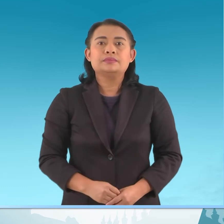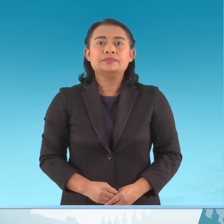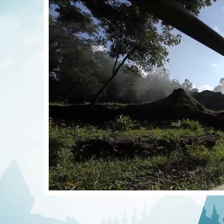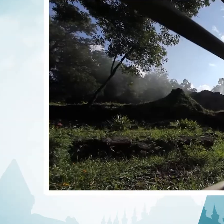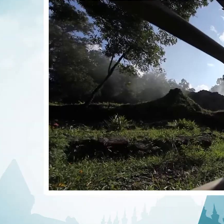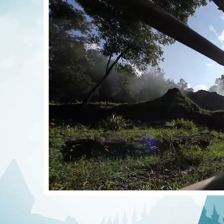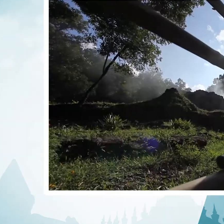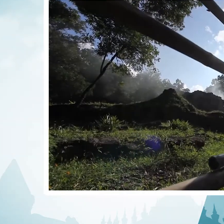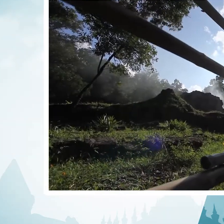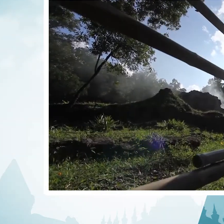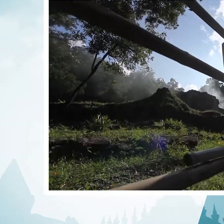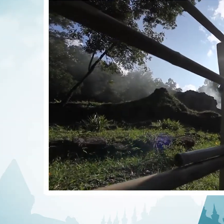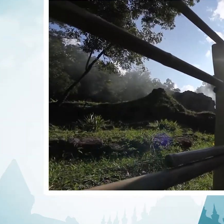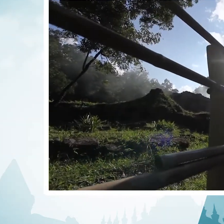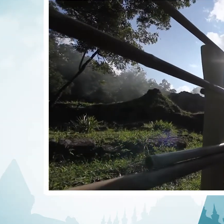อ่า